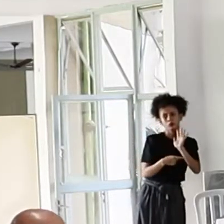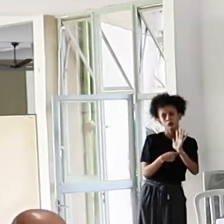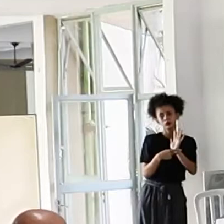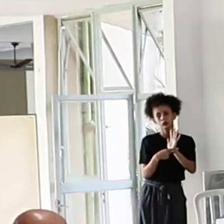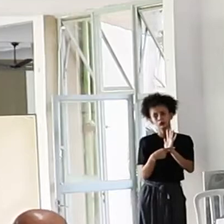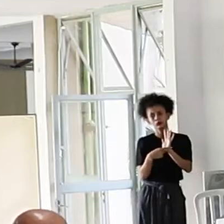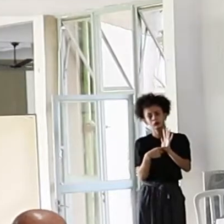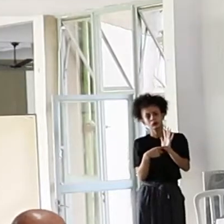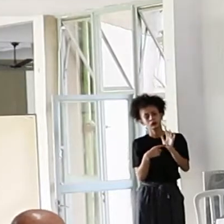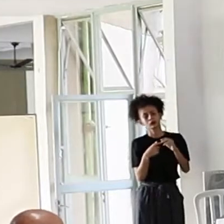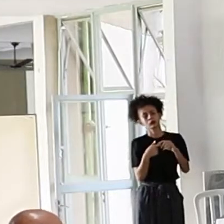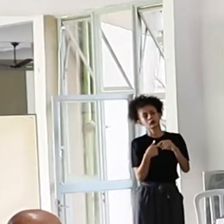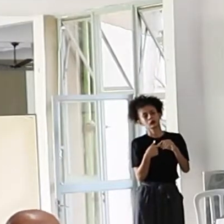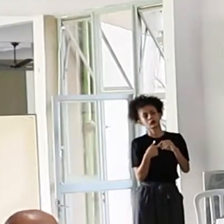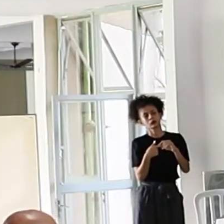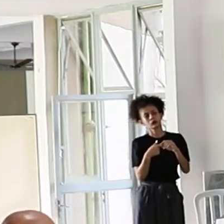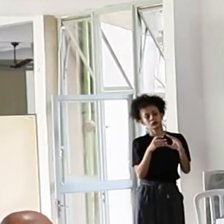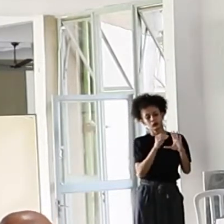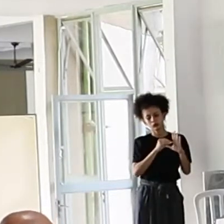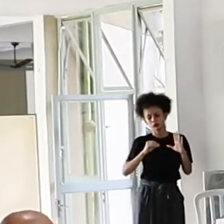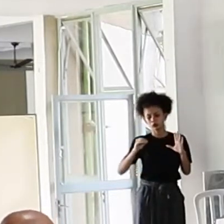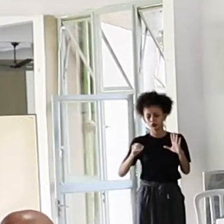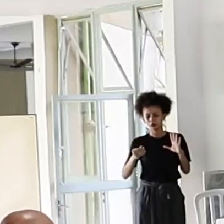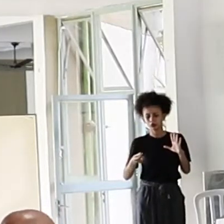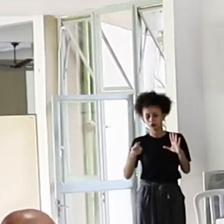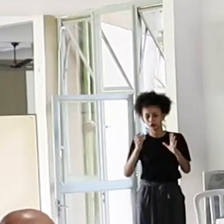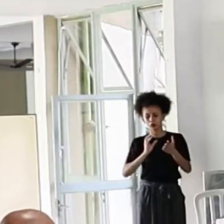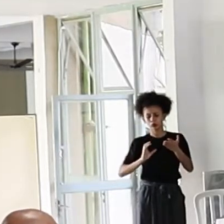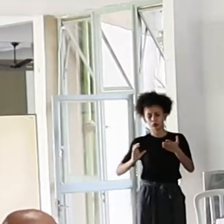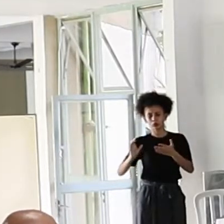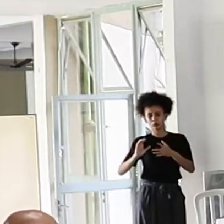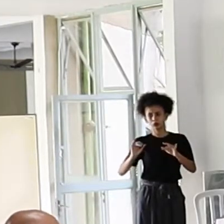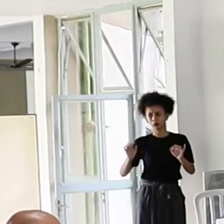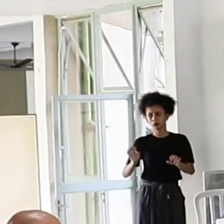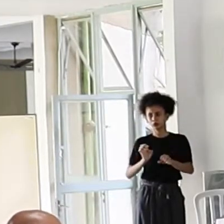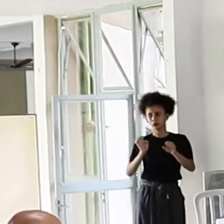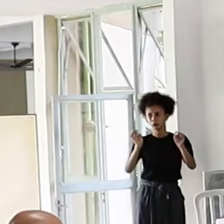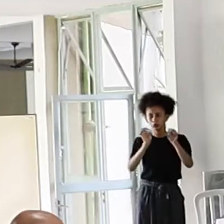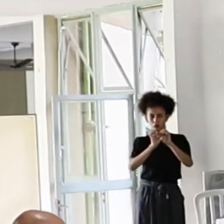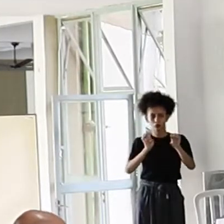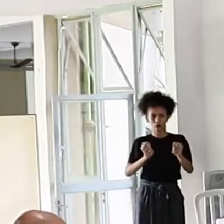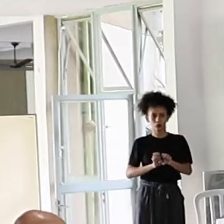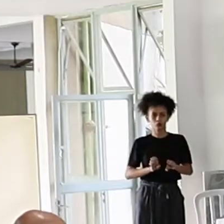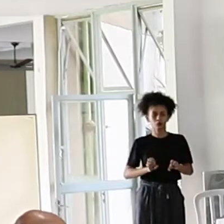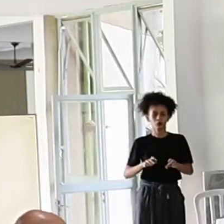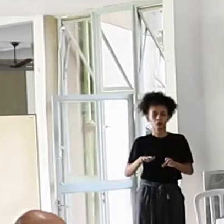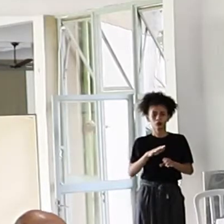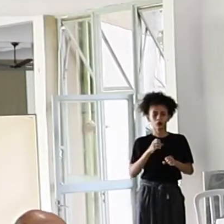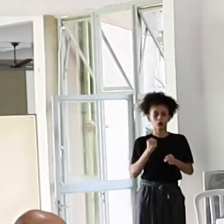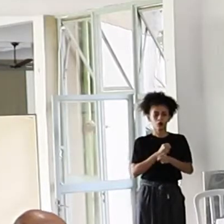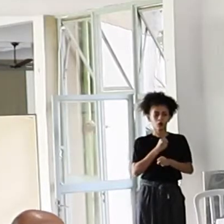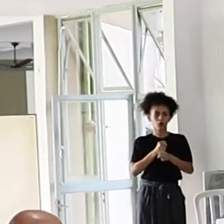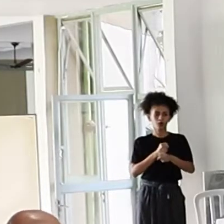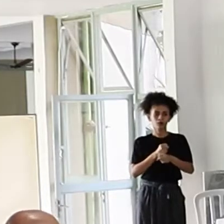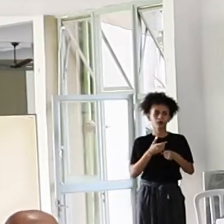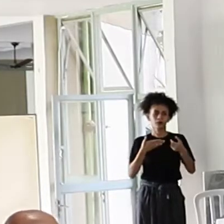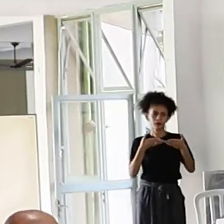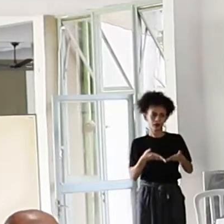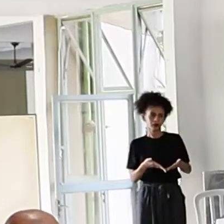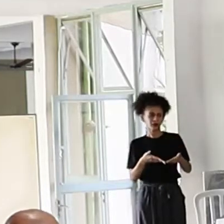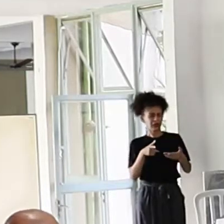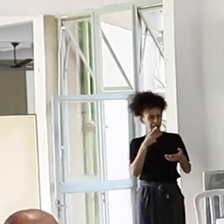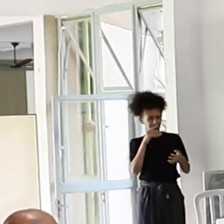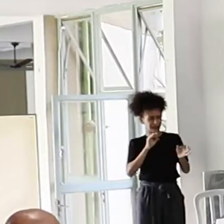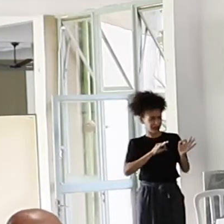de vestido de destinação de recursos para infraestrutura para obra uma participação